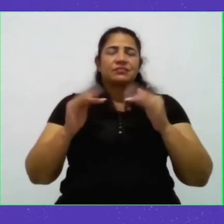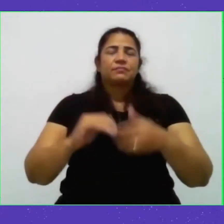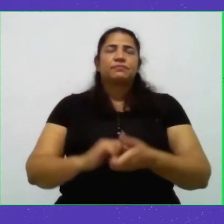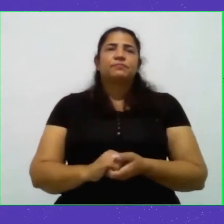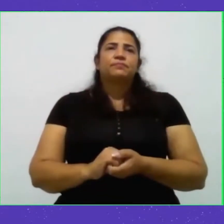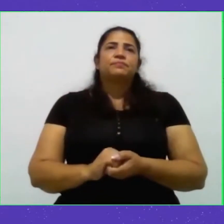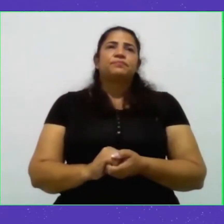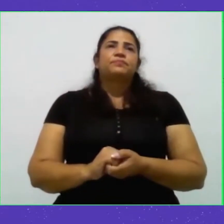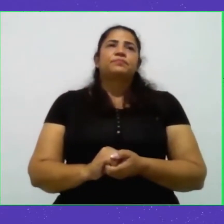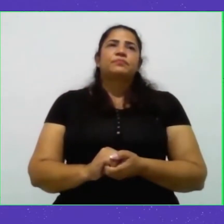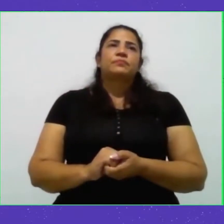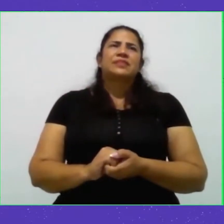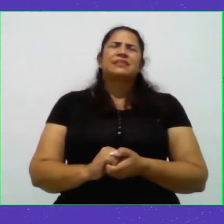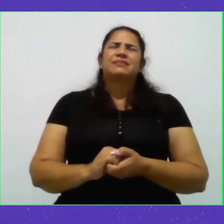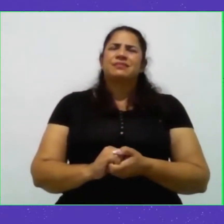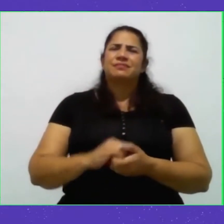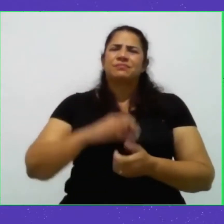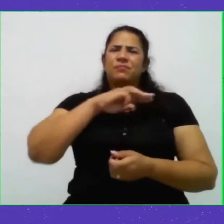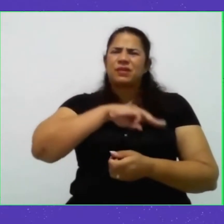bem-aventurados